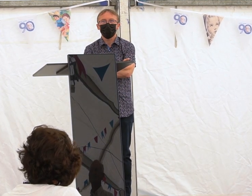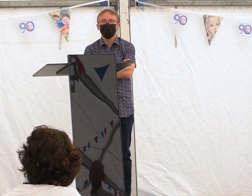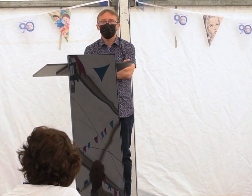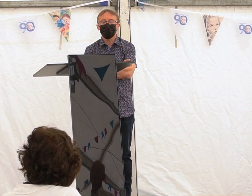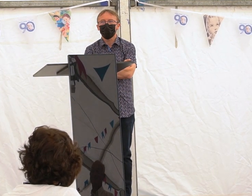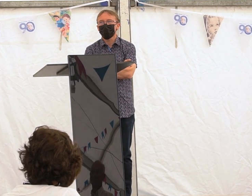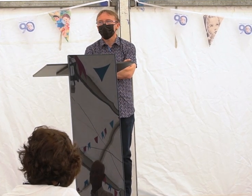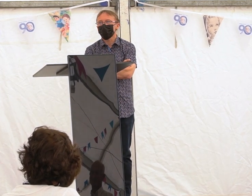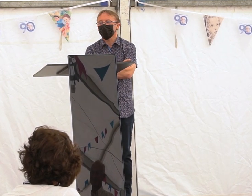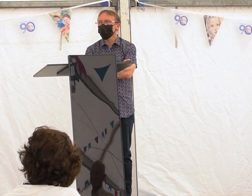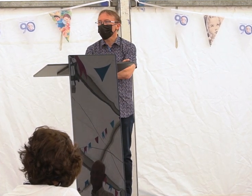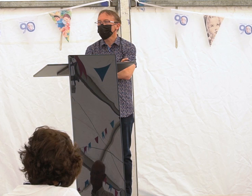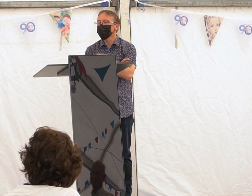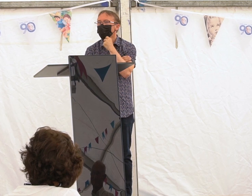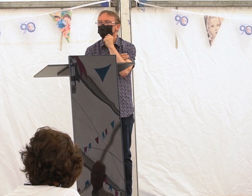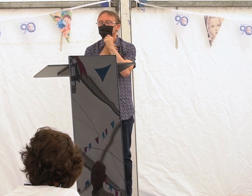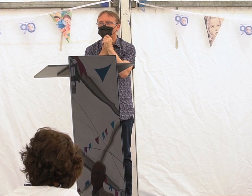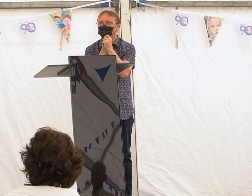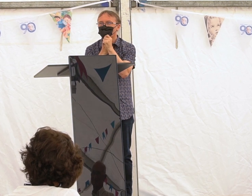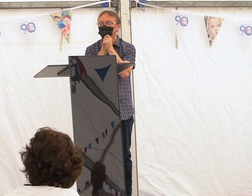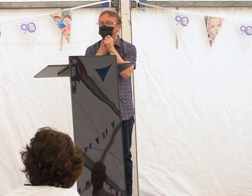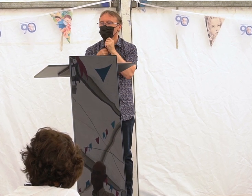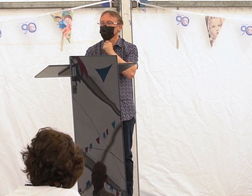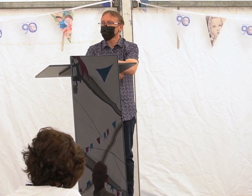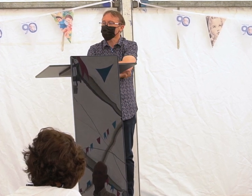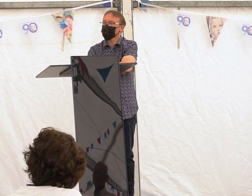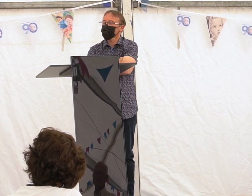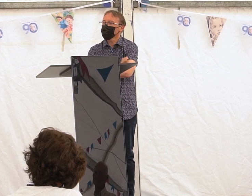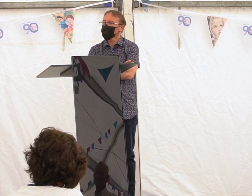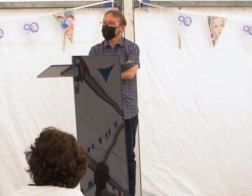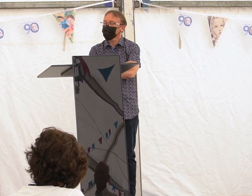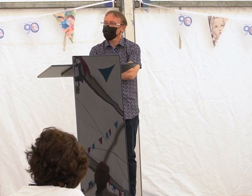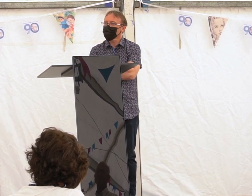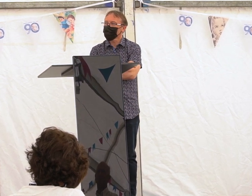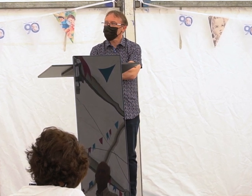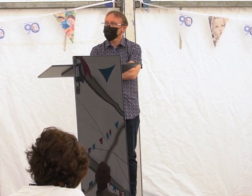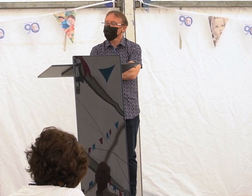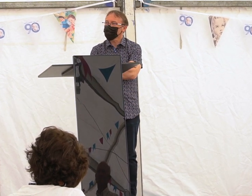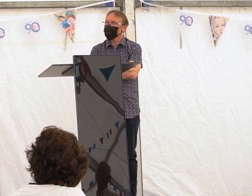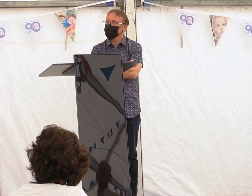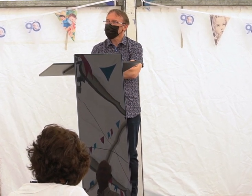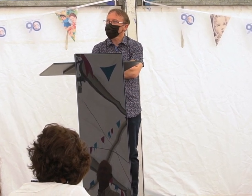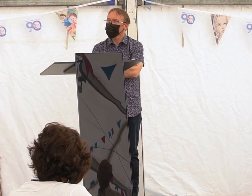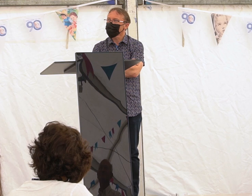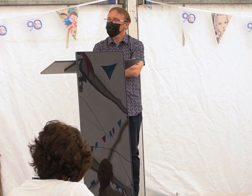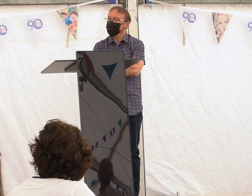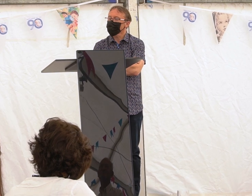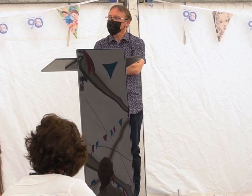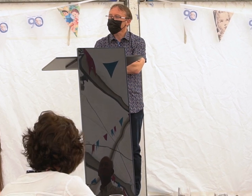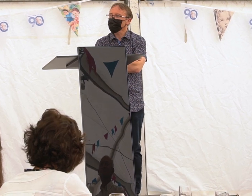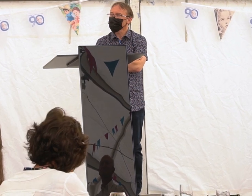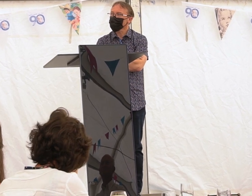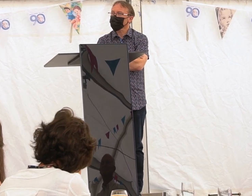depuis mars 2020, une crise sanitaire mondiale avec un taux de mortalité considérable en raison de l'épidémie